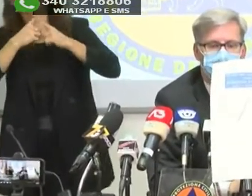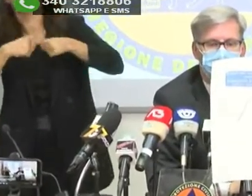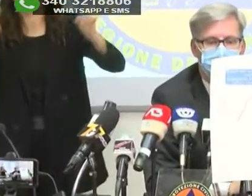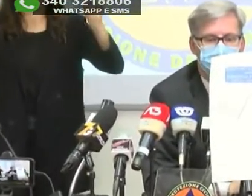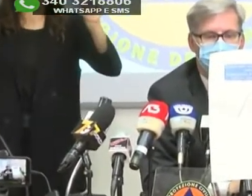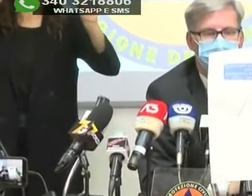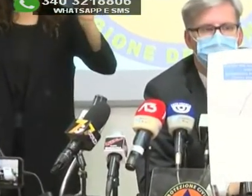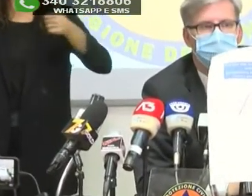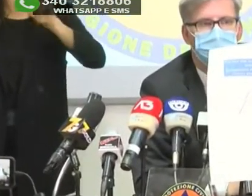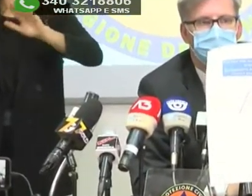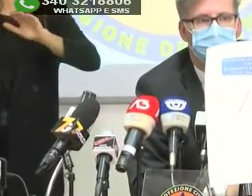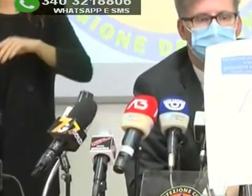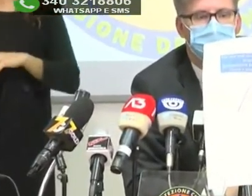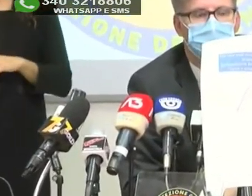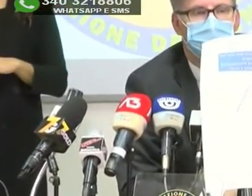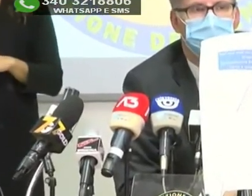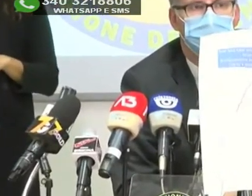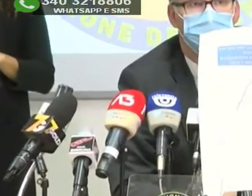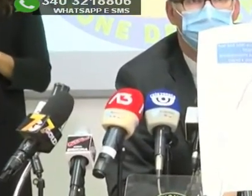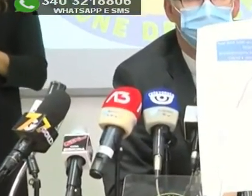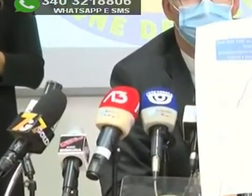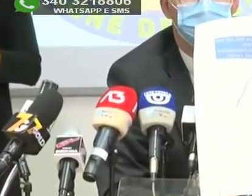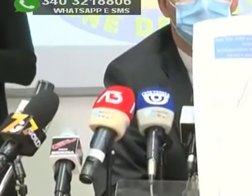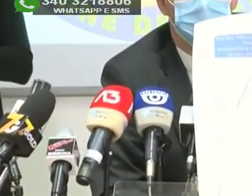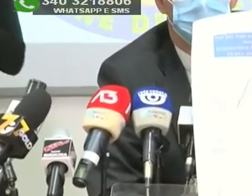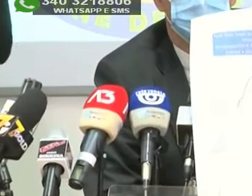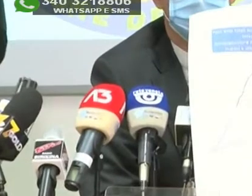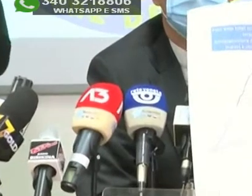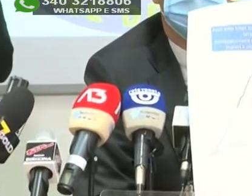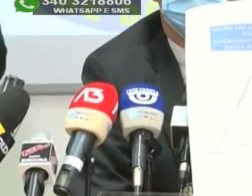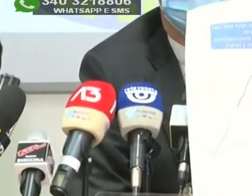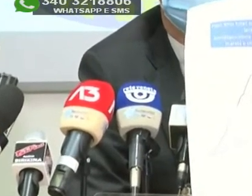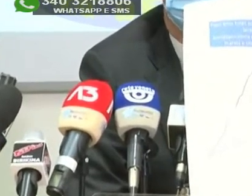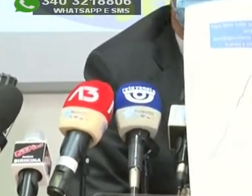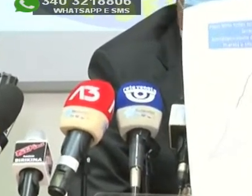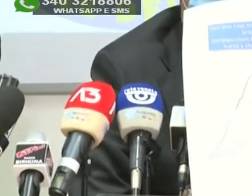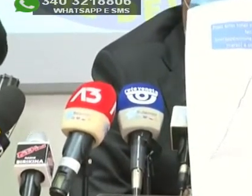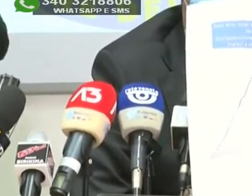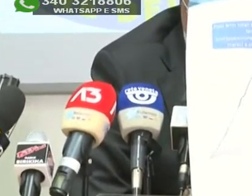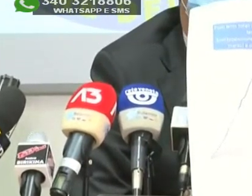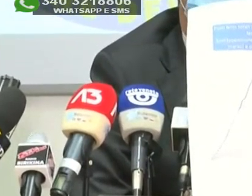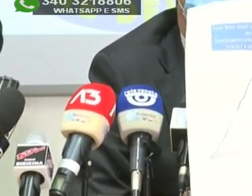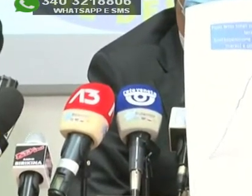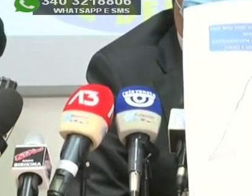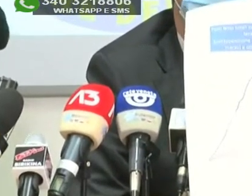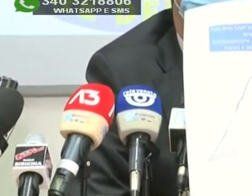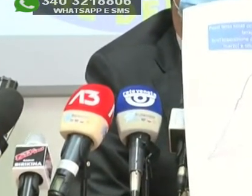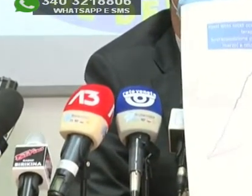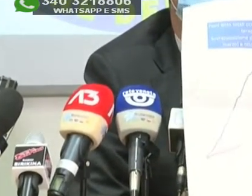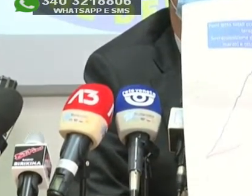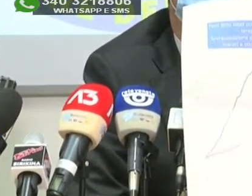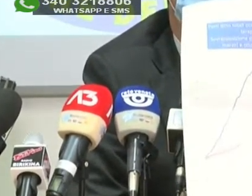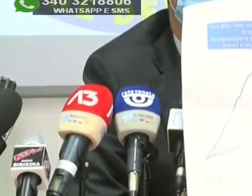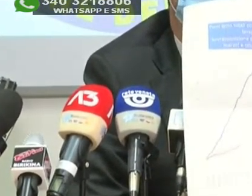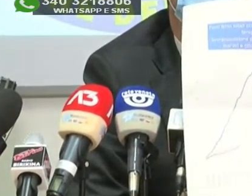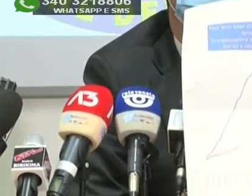rispetto all'andamento che avevamo a marzo, che è la linea blu. Quindi con la sovrapposizione delle due curve,